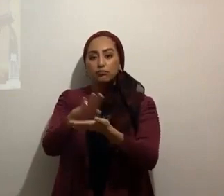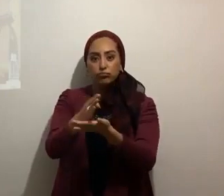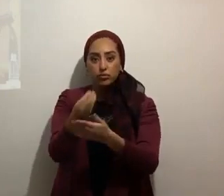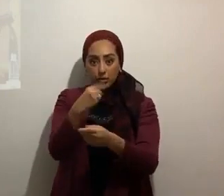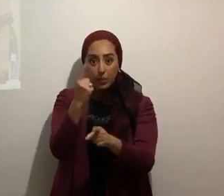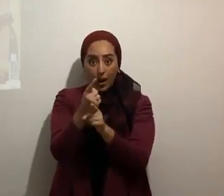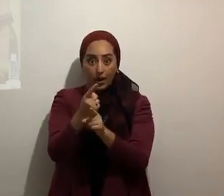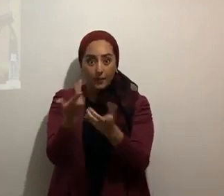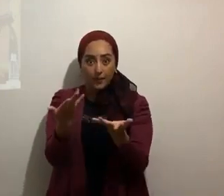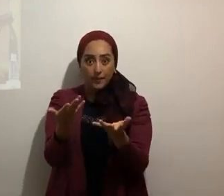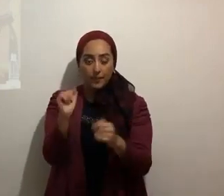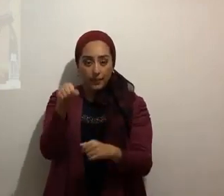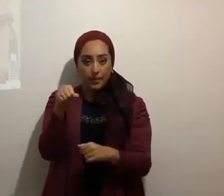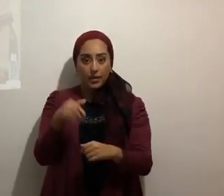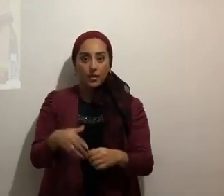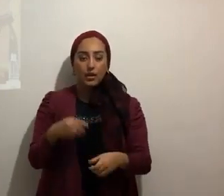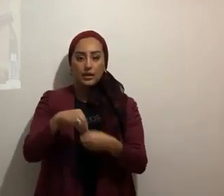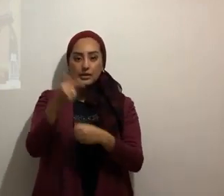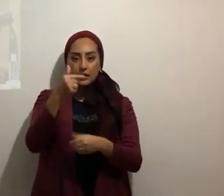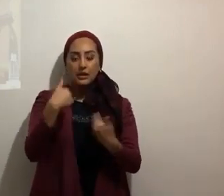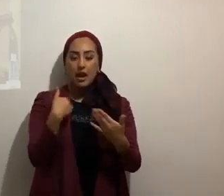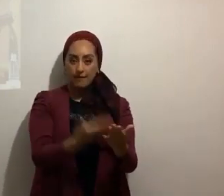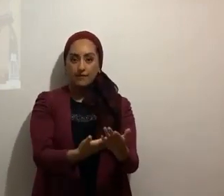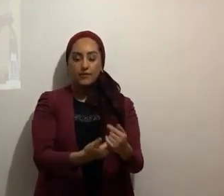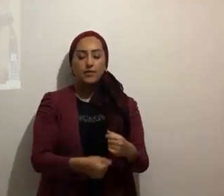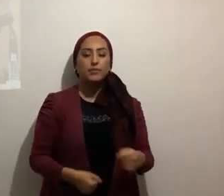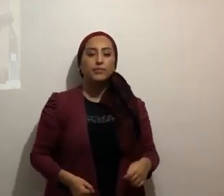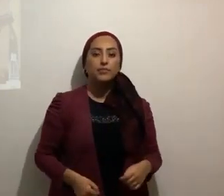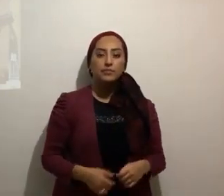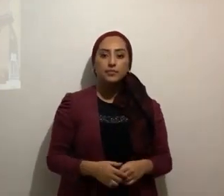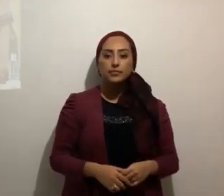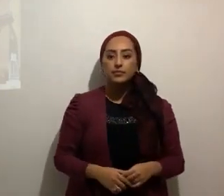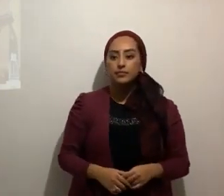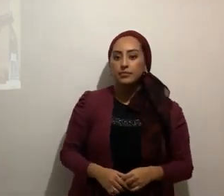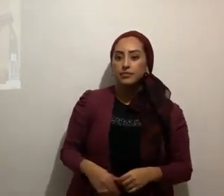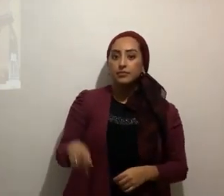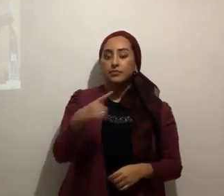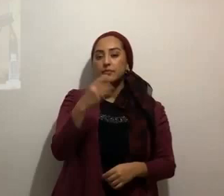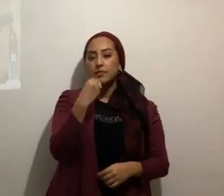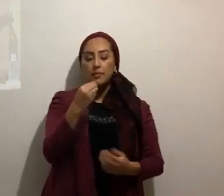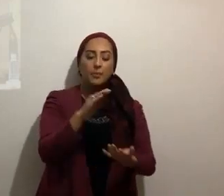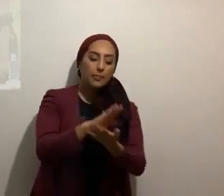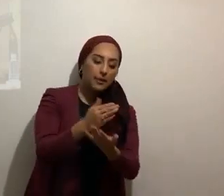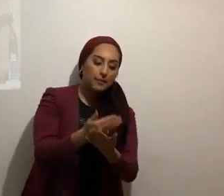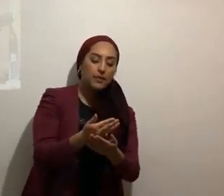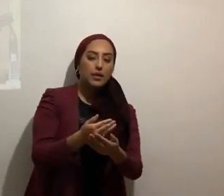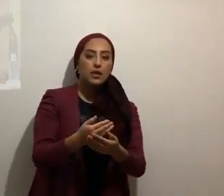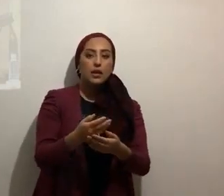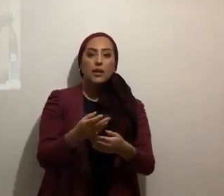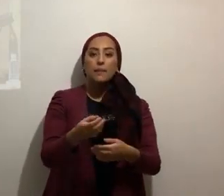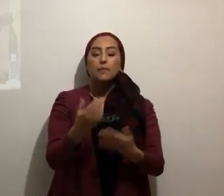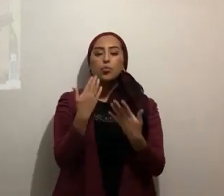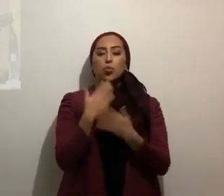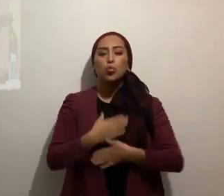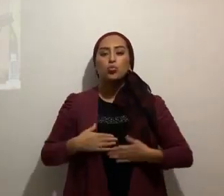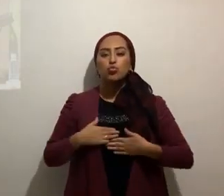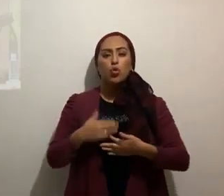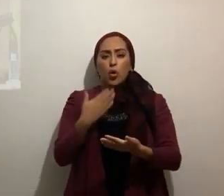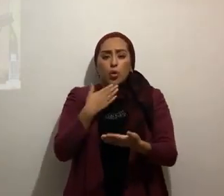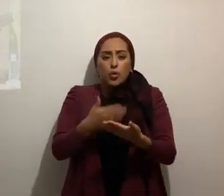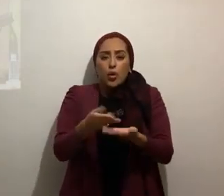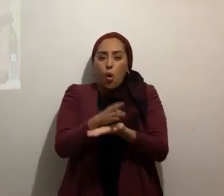¿Sí o no? Sí, en Bereshit, en Génesis. Entonces, comieron asado. Es placer